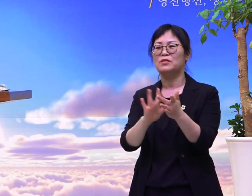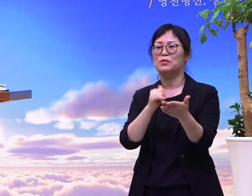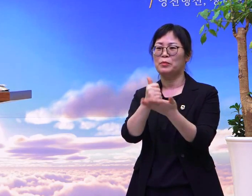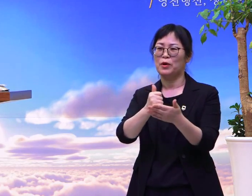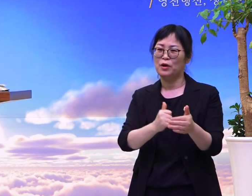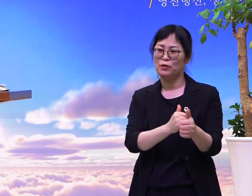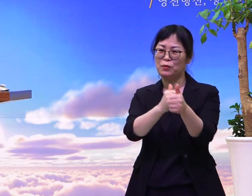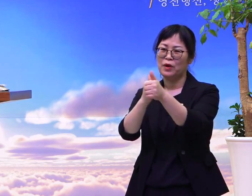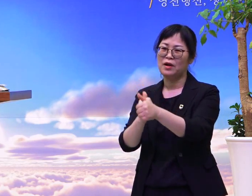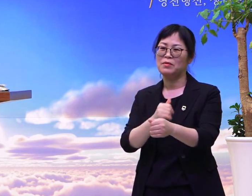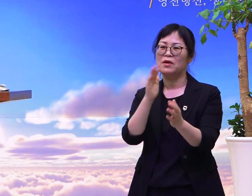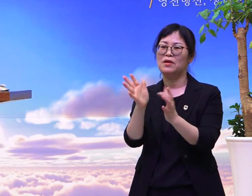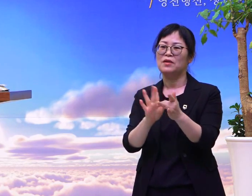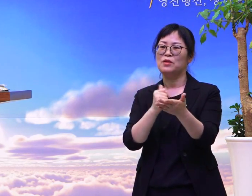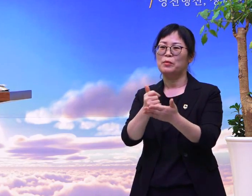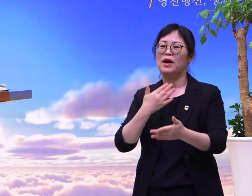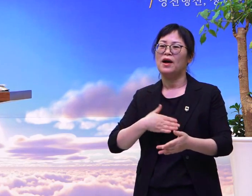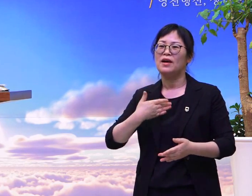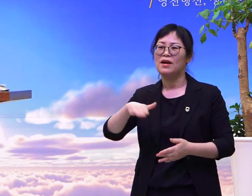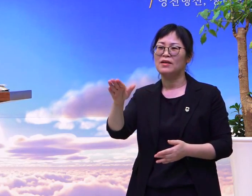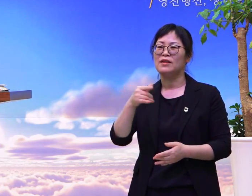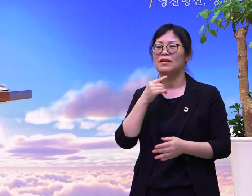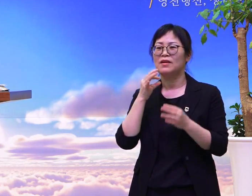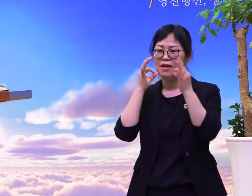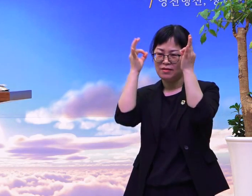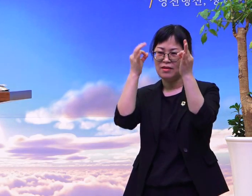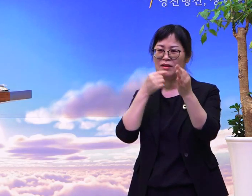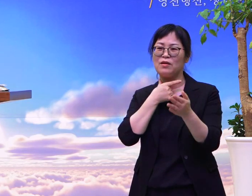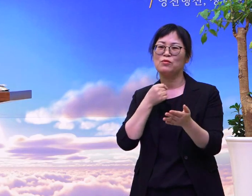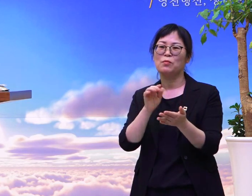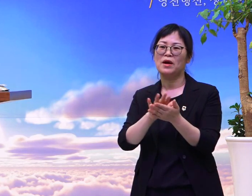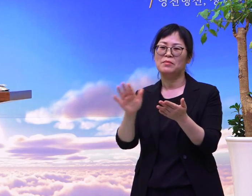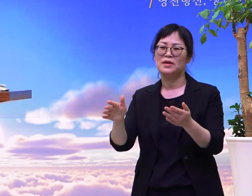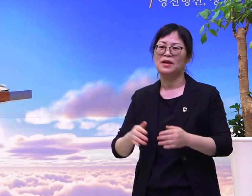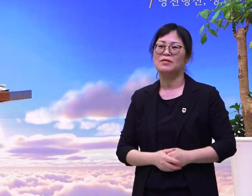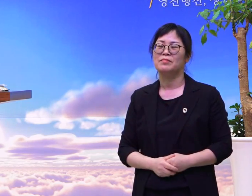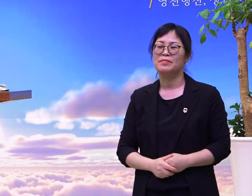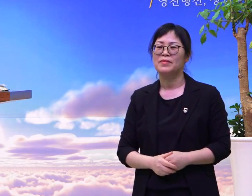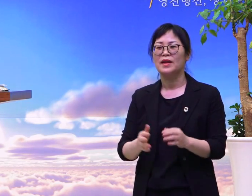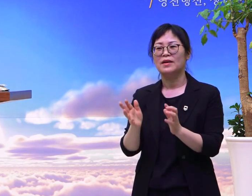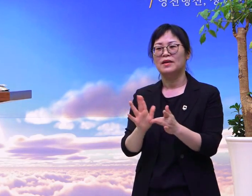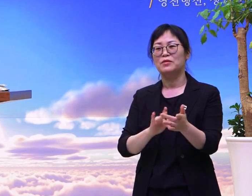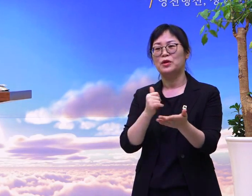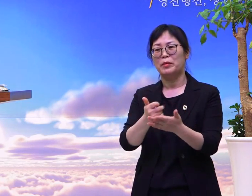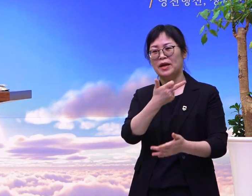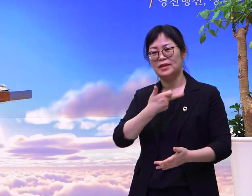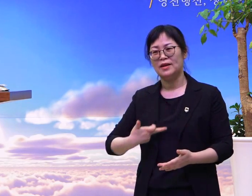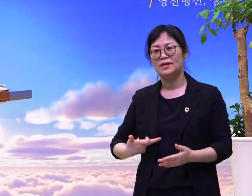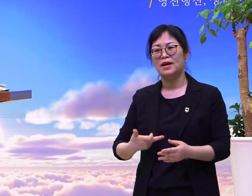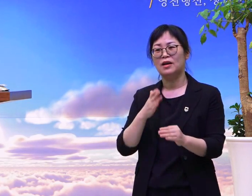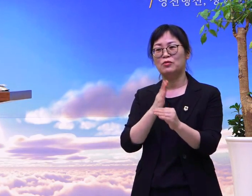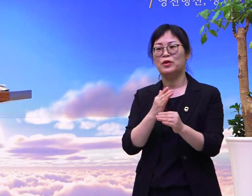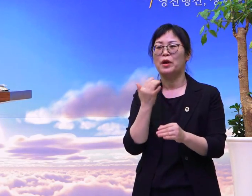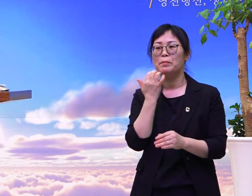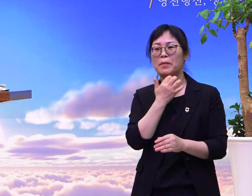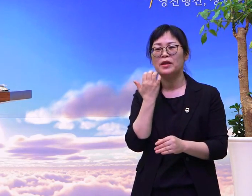동행하면서 예수님을 알아갈 수 있기를 간절히 소망합니다. 예수님의 제자 중에 수제자 베드로가